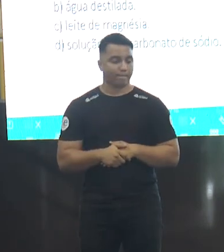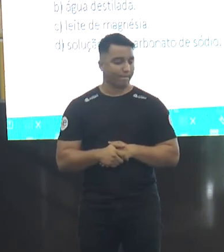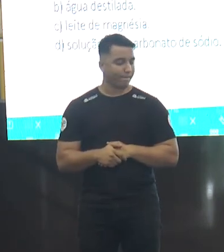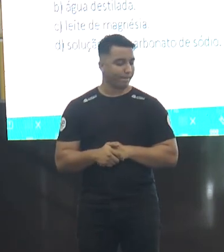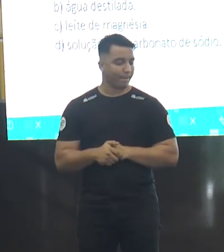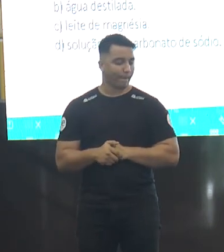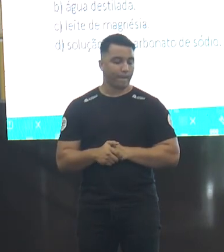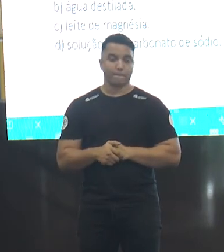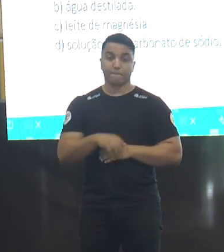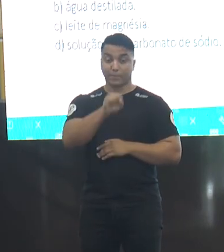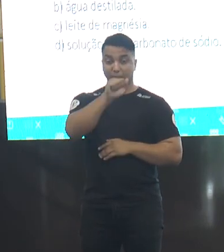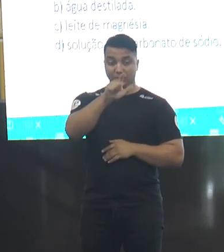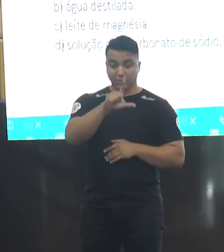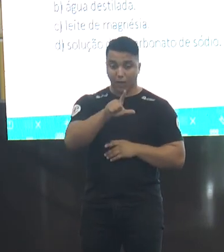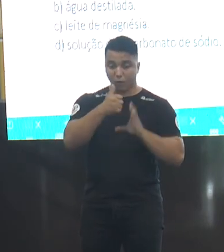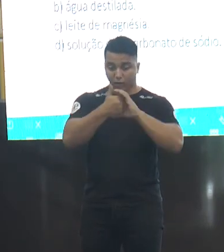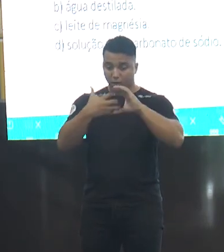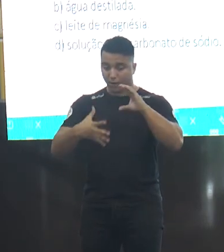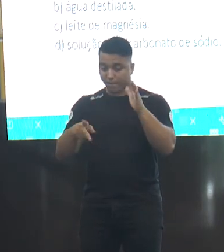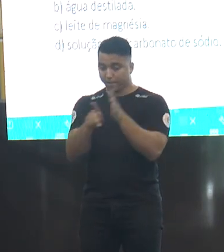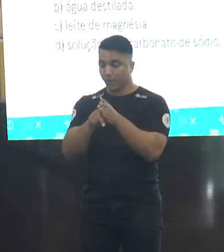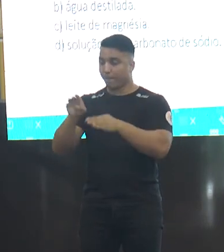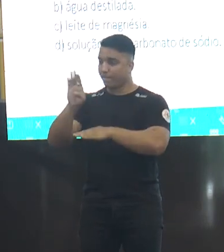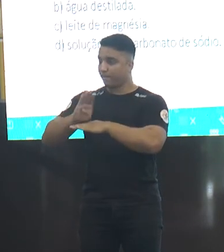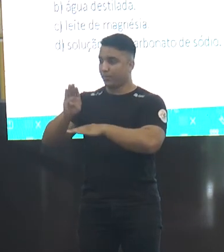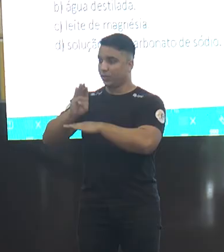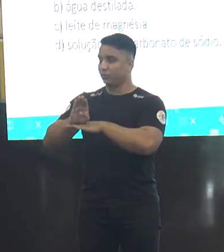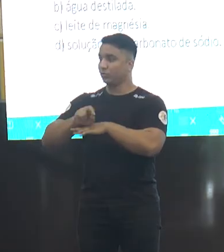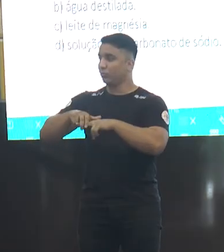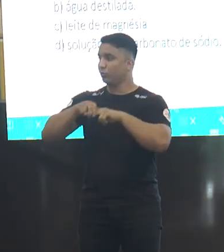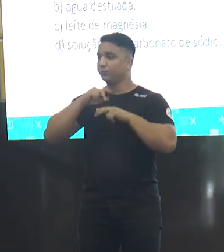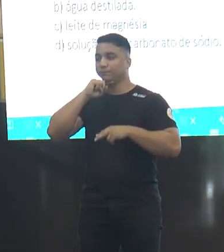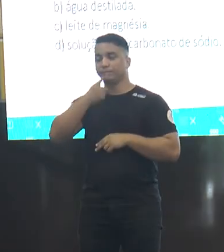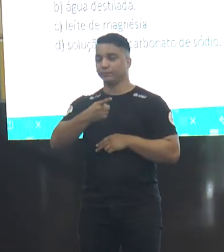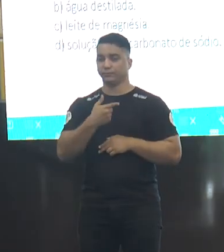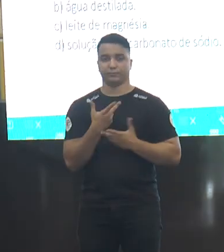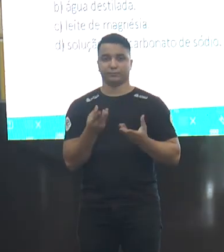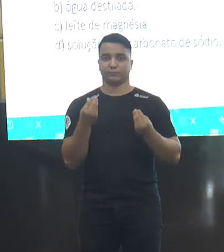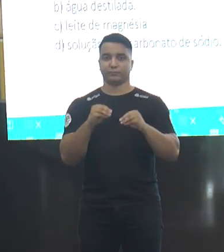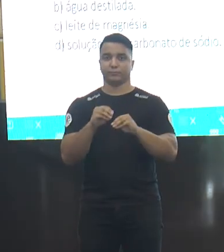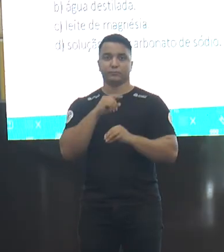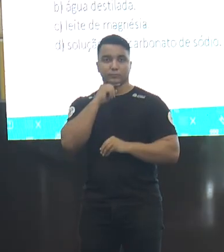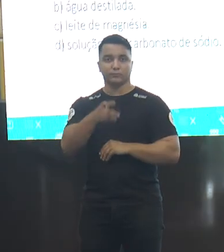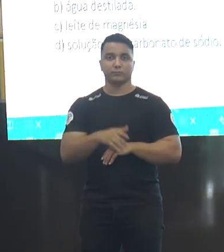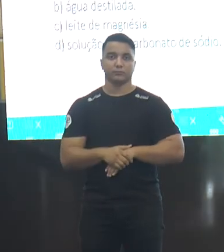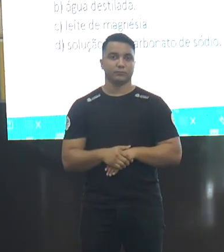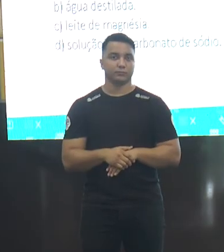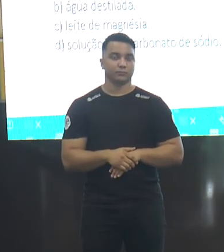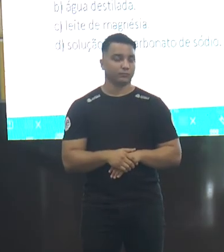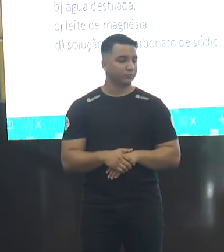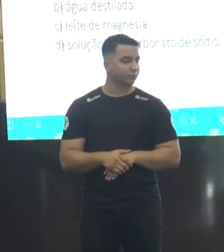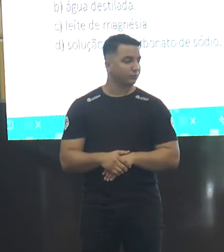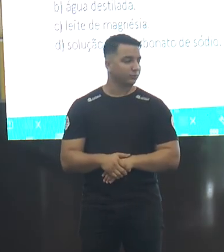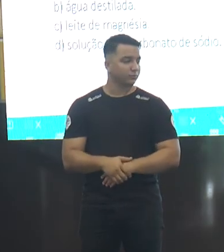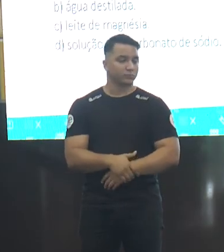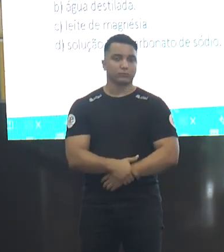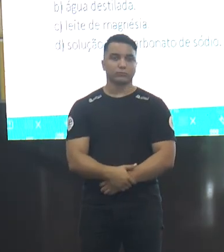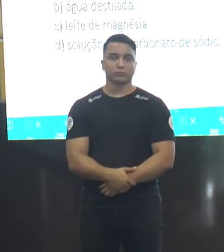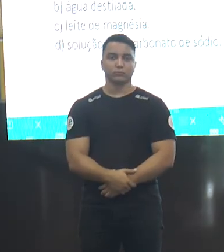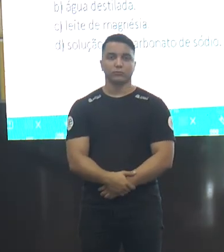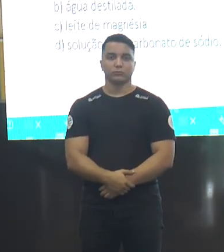com caráter básico. Então não rola, não dá. Gente,